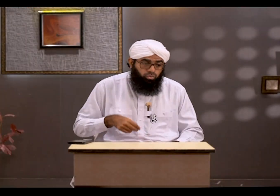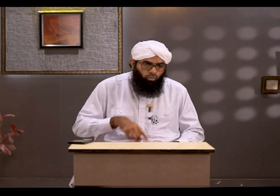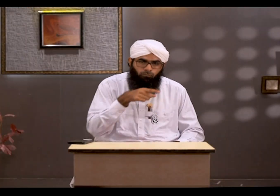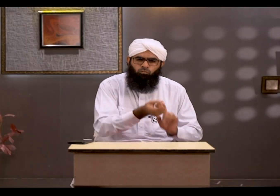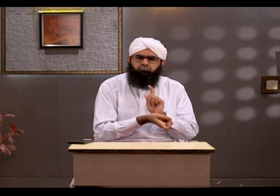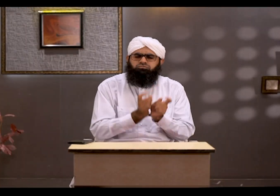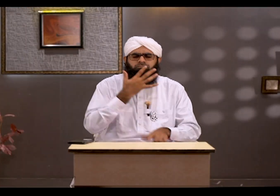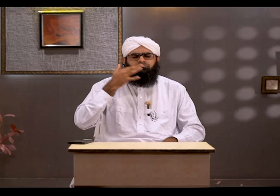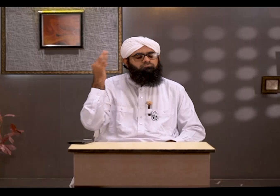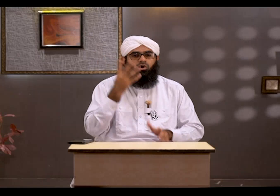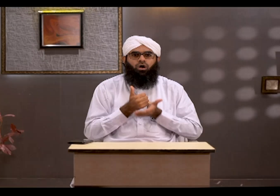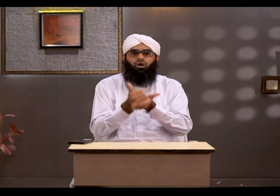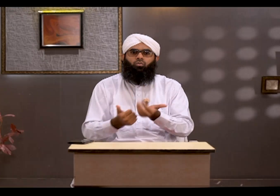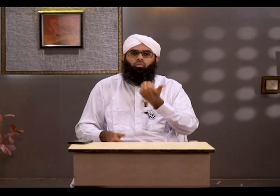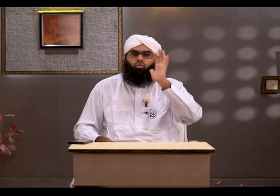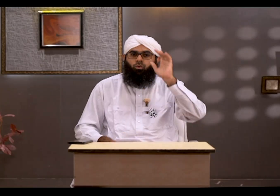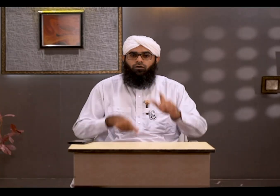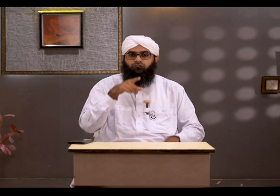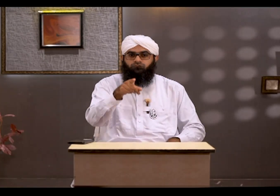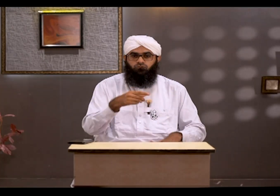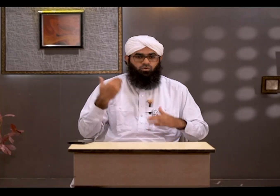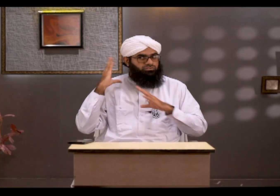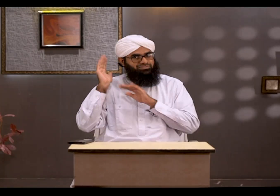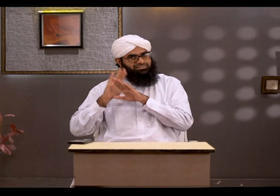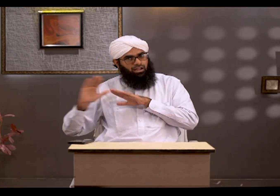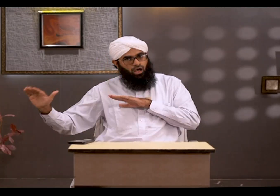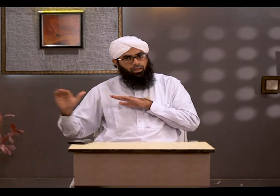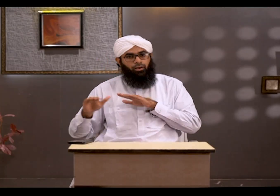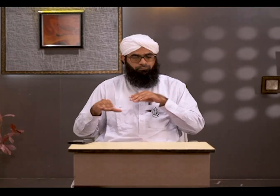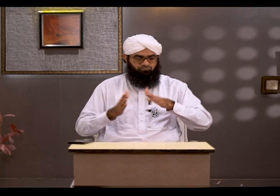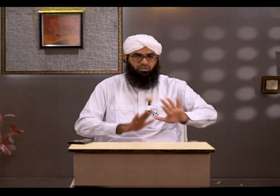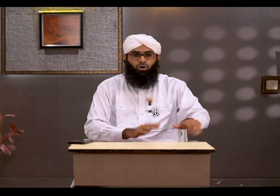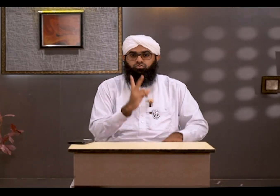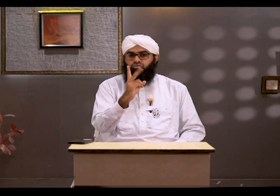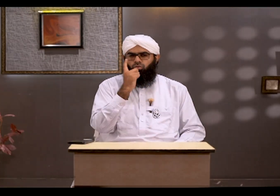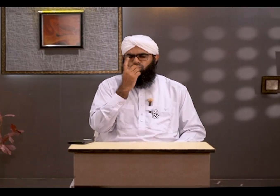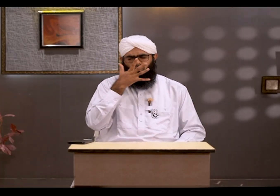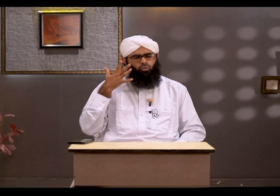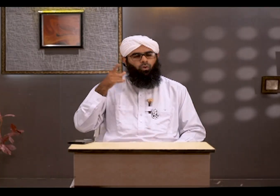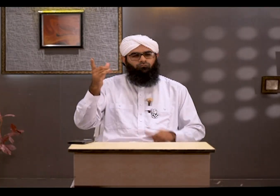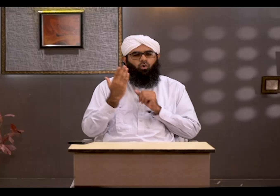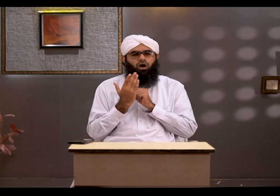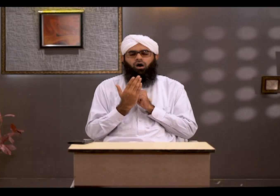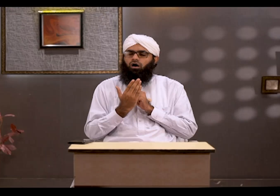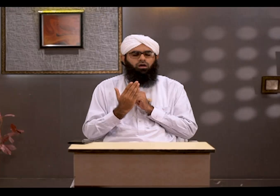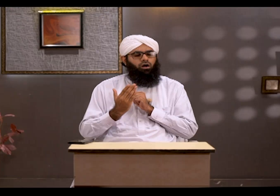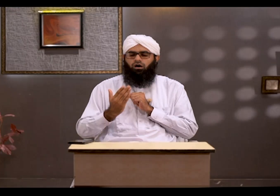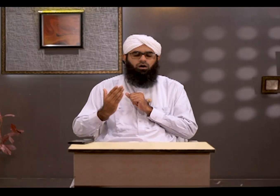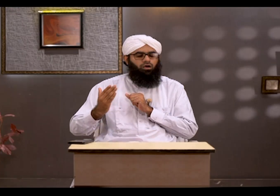جائے گا تو اس کے سرہانے اور پاؤں کی طرف میں 2 حوریں نہایت اچھی آواز سے گائیں گی، مگر ان کا گانا شیطانی